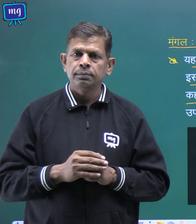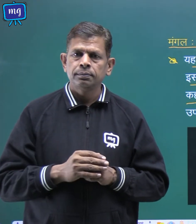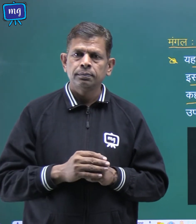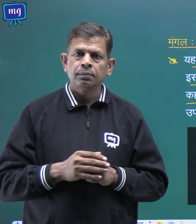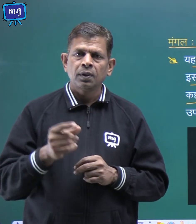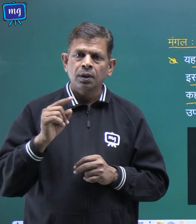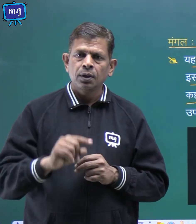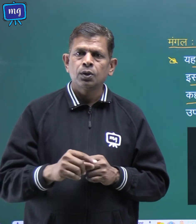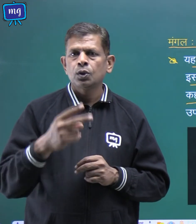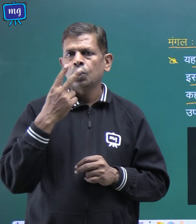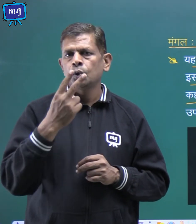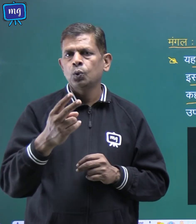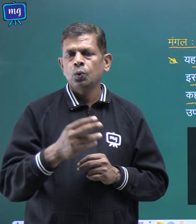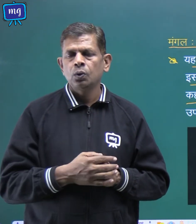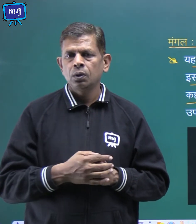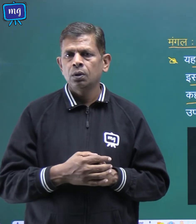इसके दो